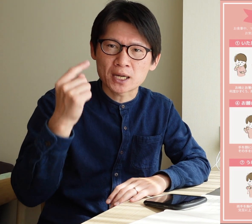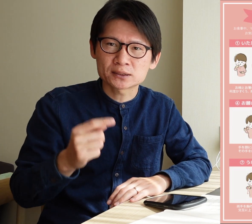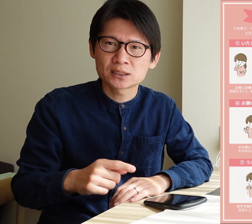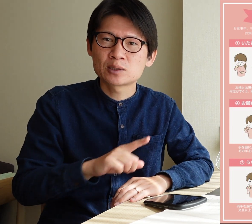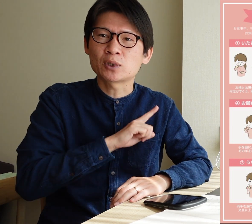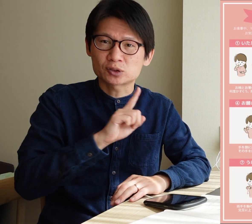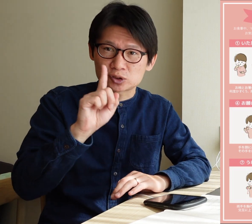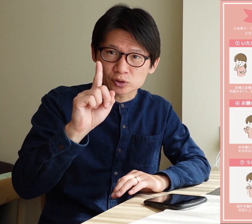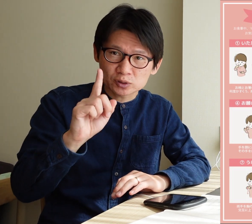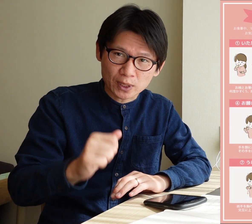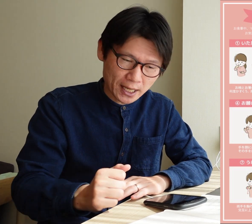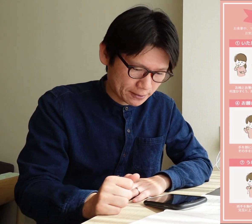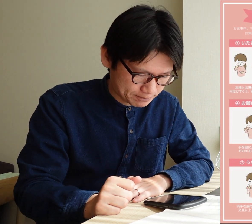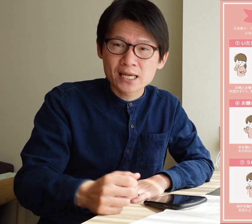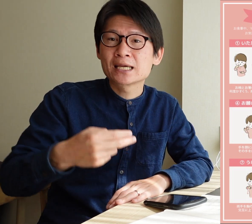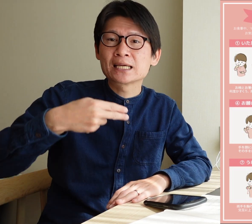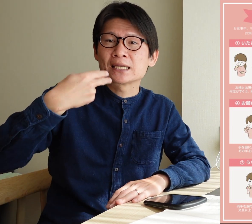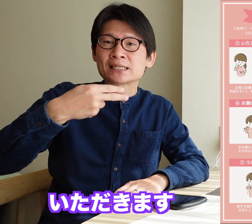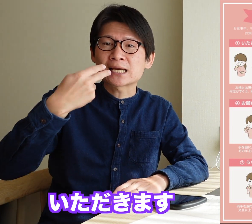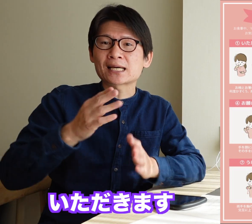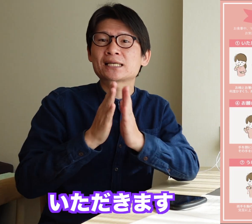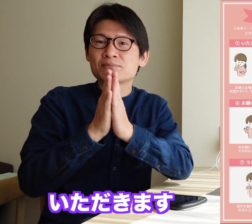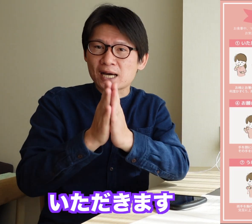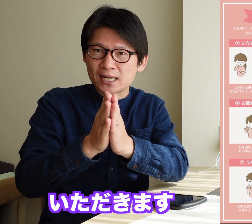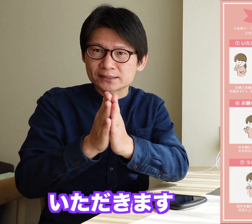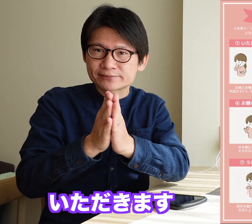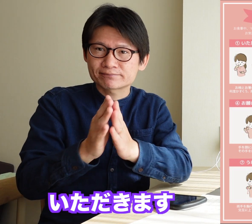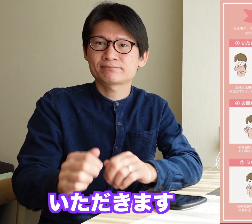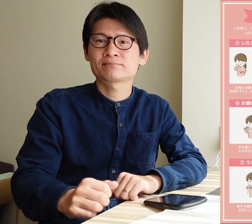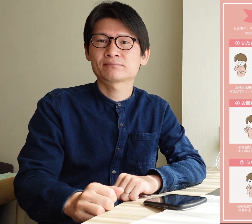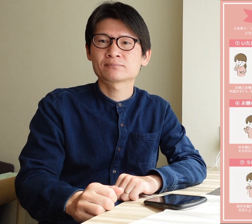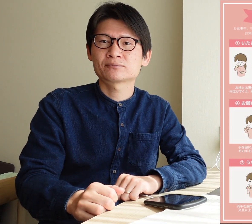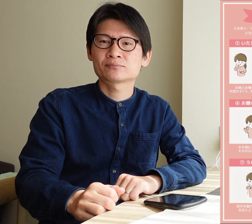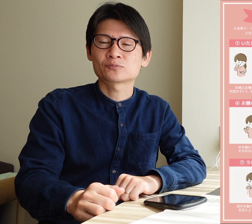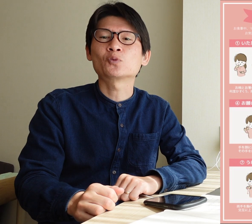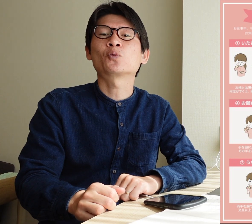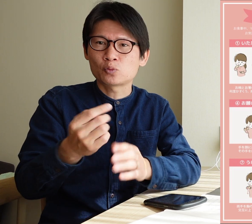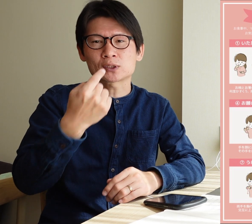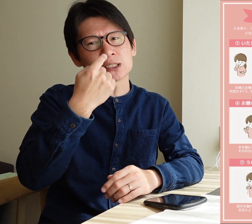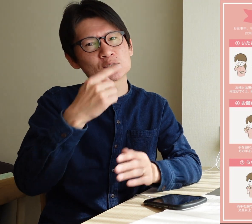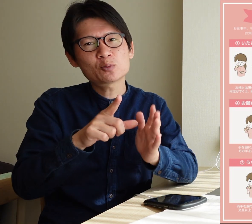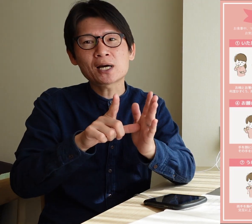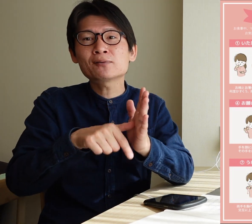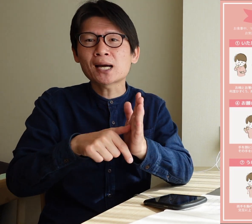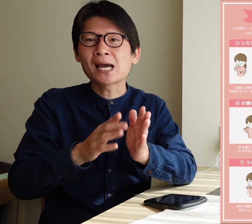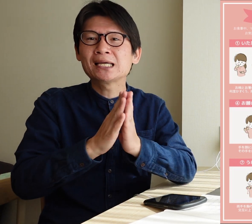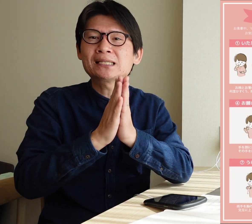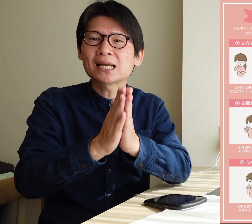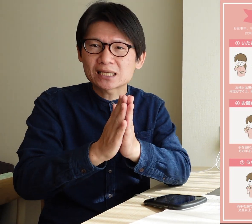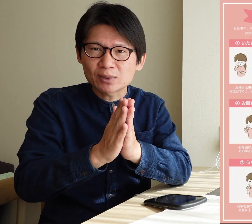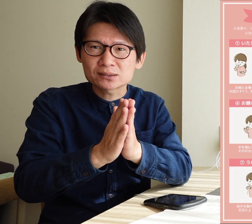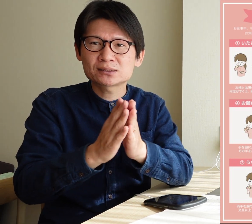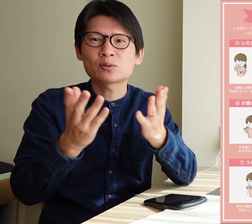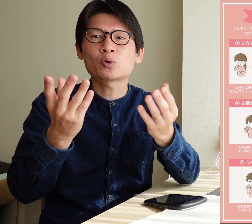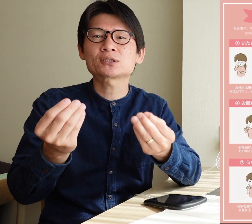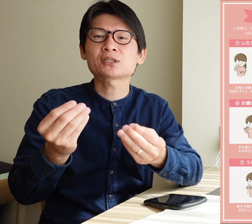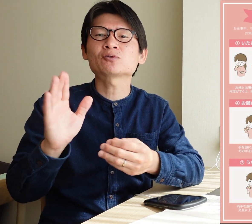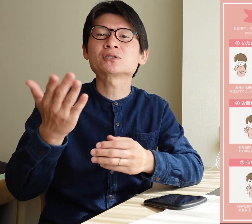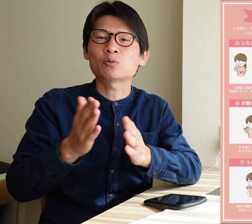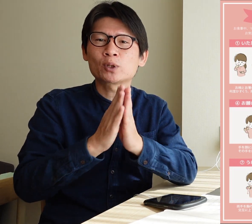。まず1つ目、いただきます。私の場合はいただきますで終わっちゃうんですけども、い